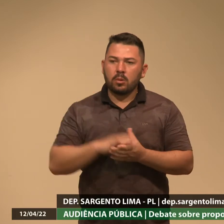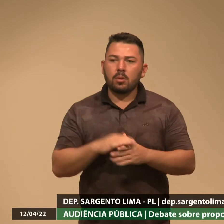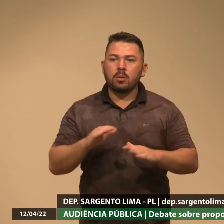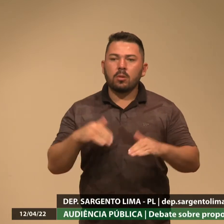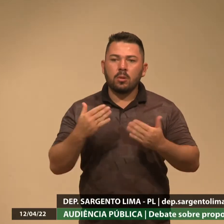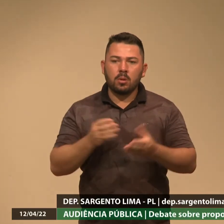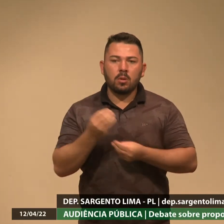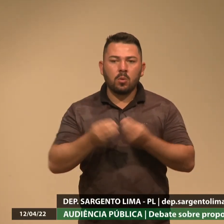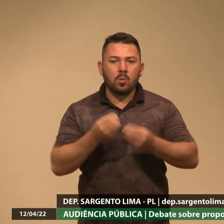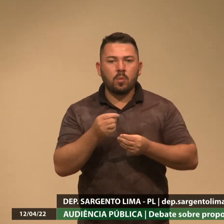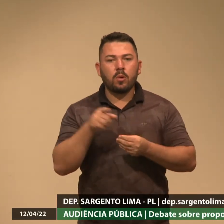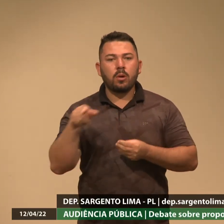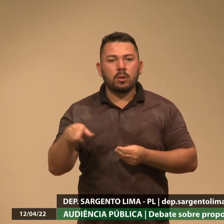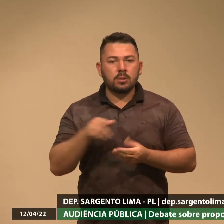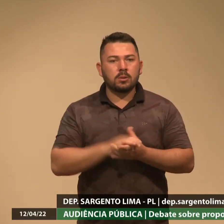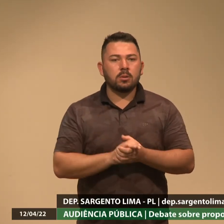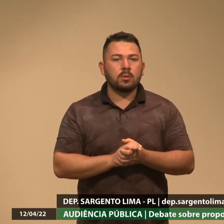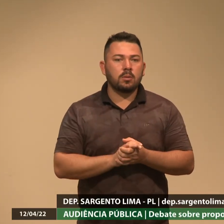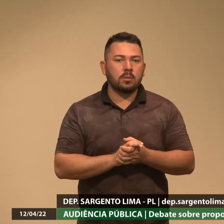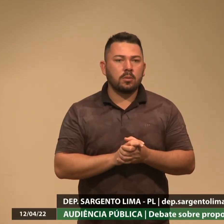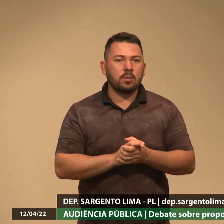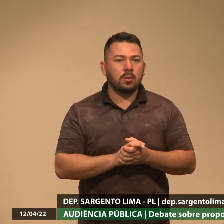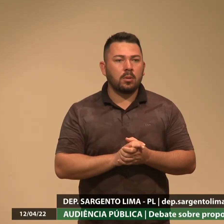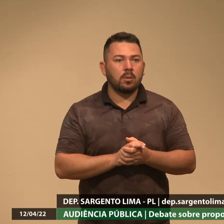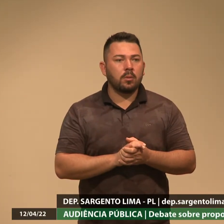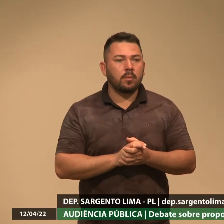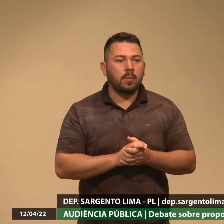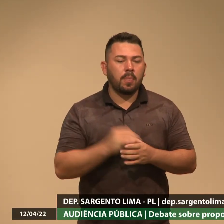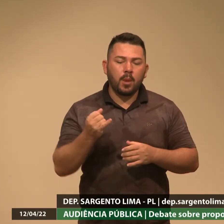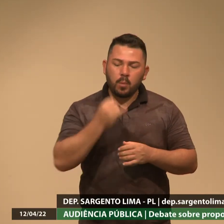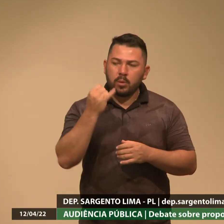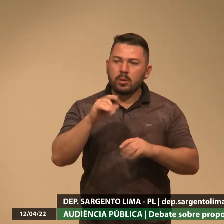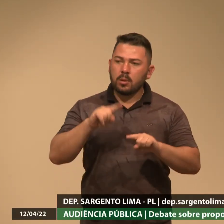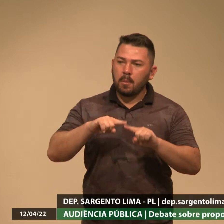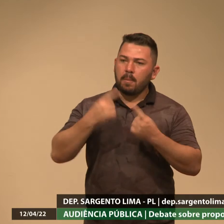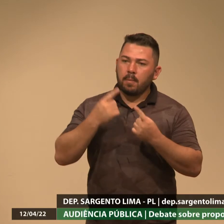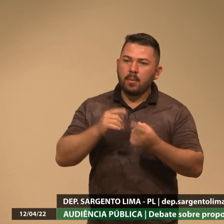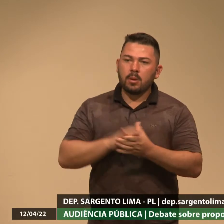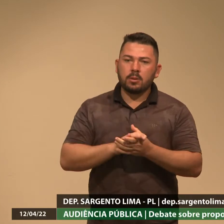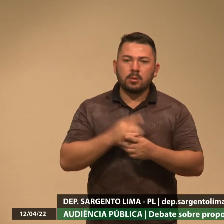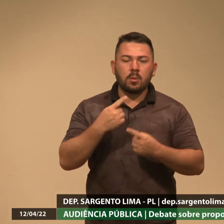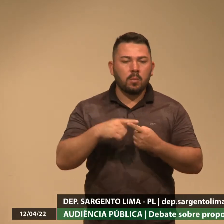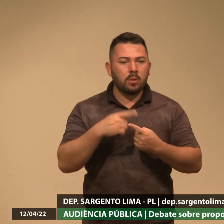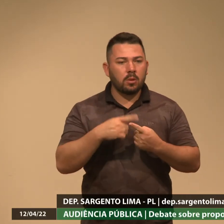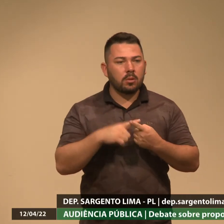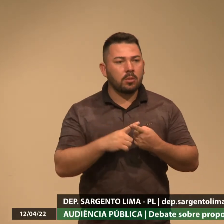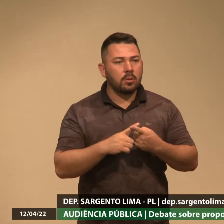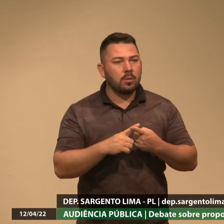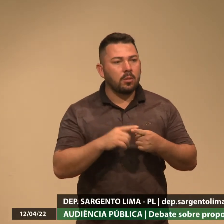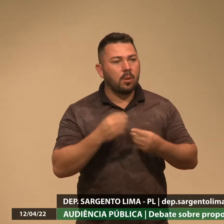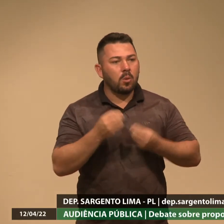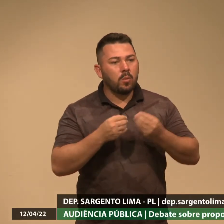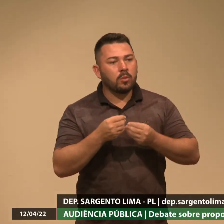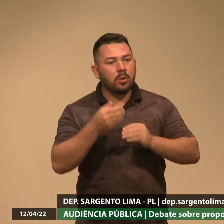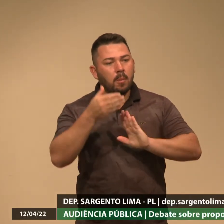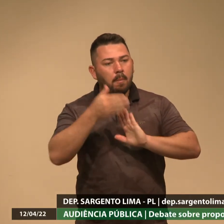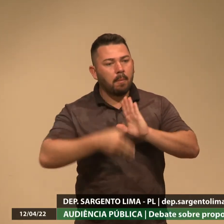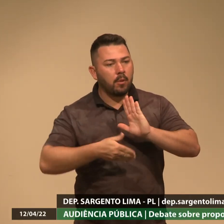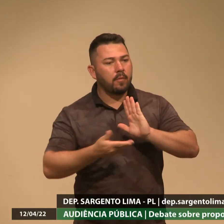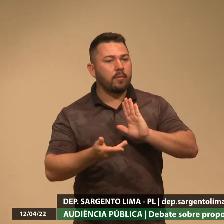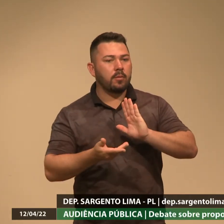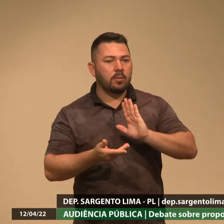tanto quanto esse eu não costumo definir projeto pela sua importância Mas pela sua empregabilidade sua condição de ser aprovado ou não